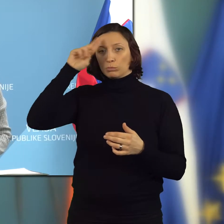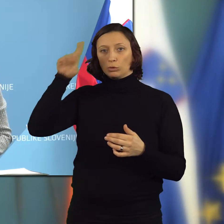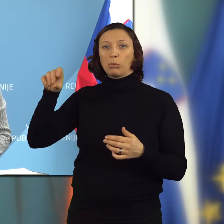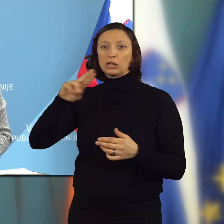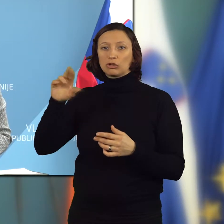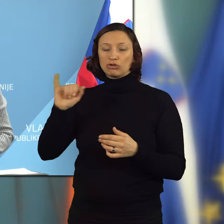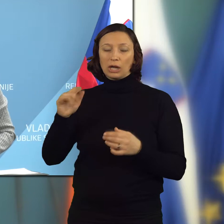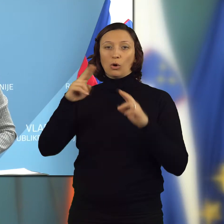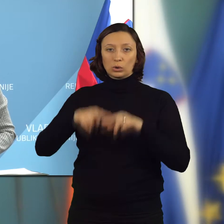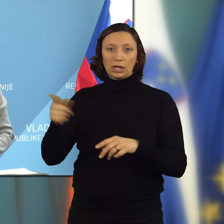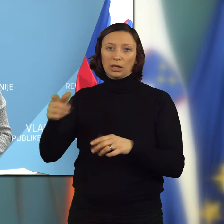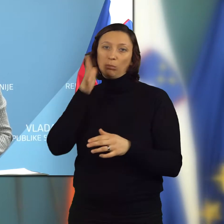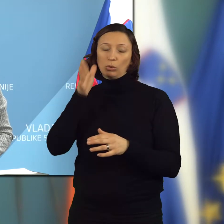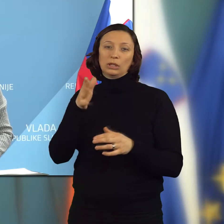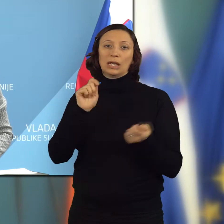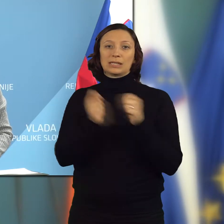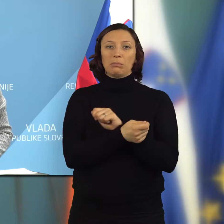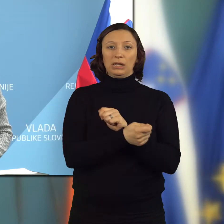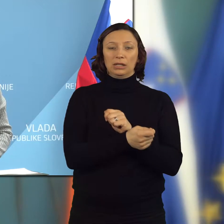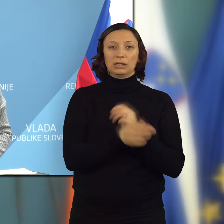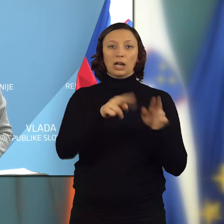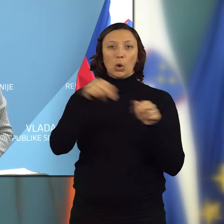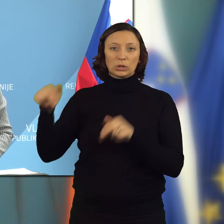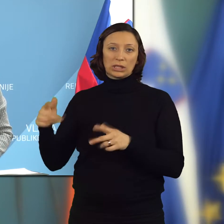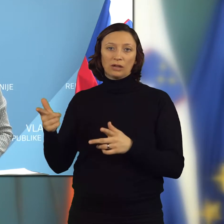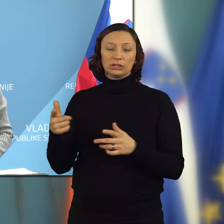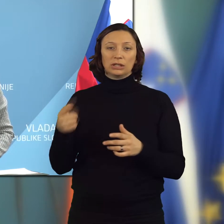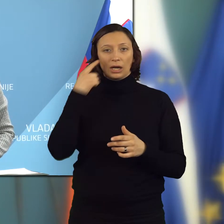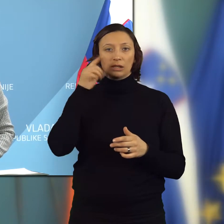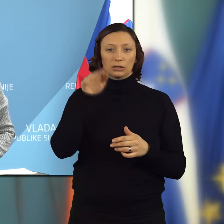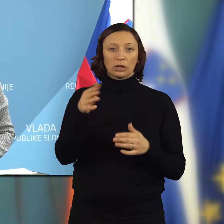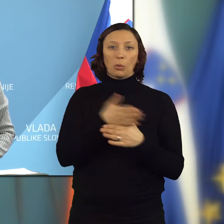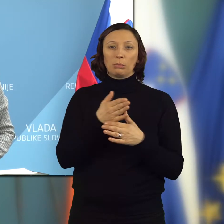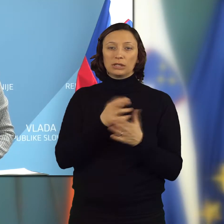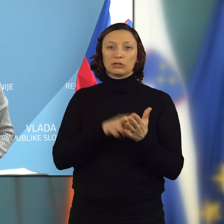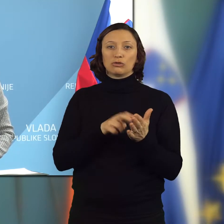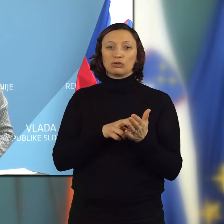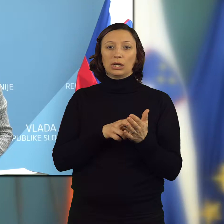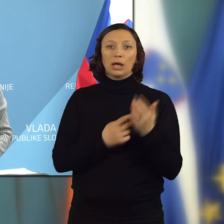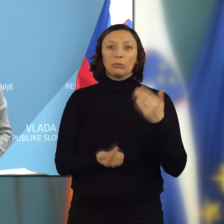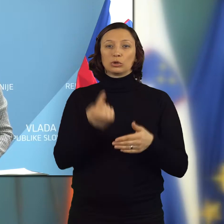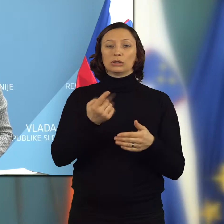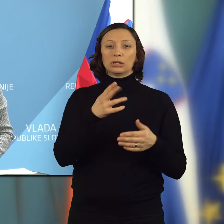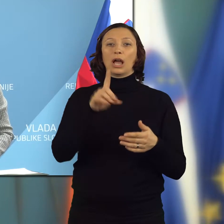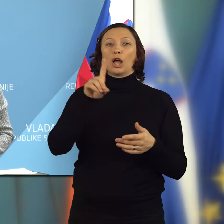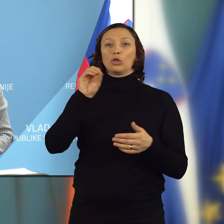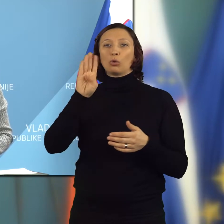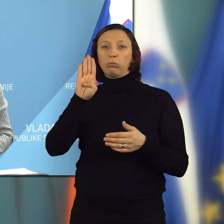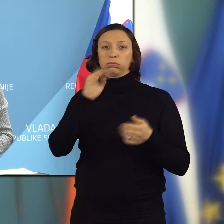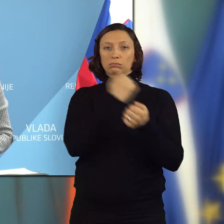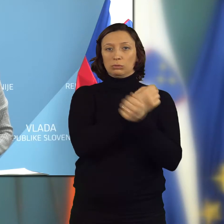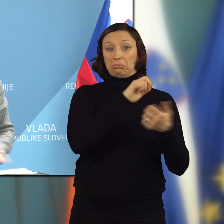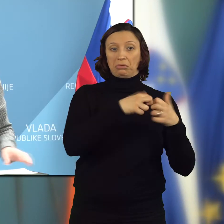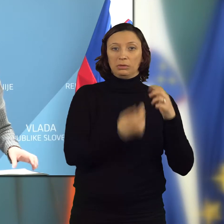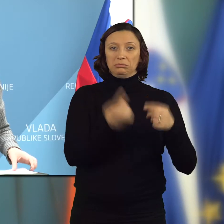vaše zaupanje, ali ga nameravate zamenjati oziroma odstaviti, glede na to, da je vmes prišlo še do incidenta na